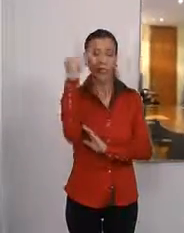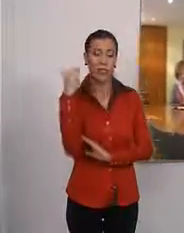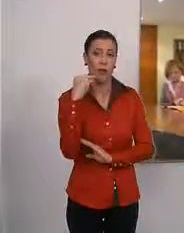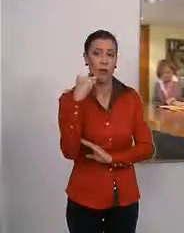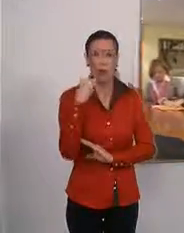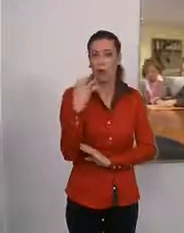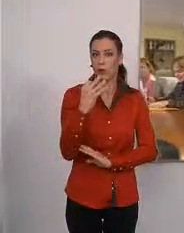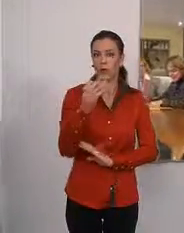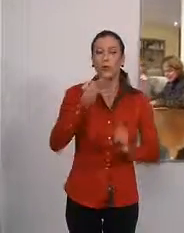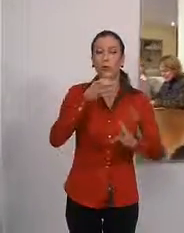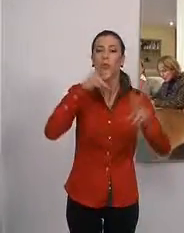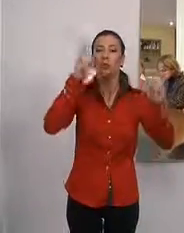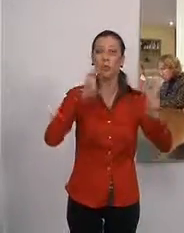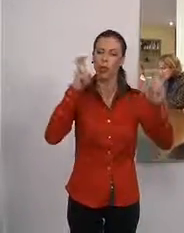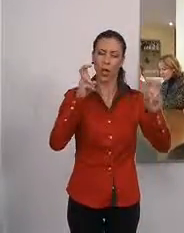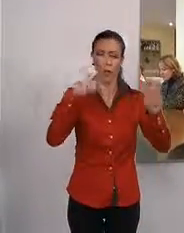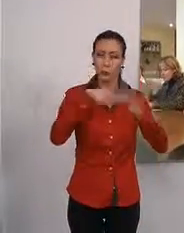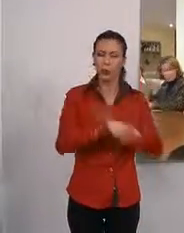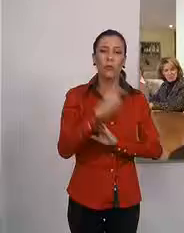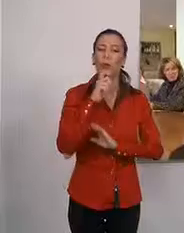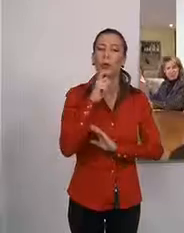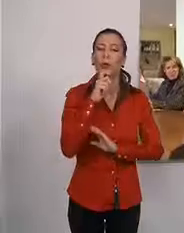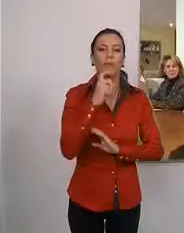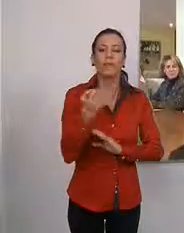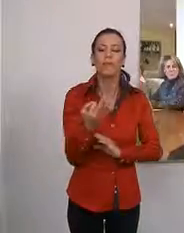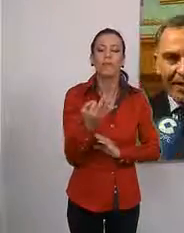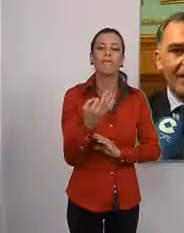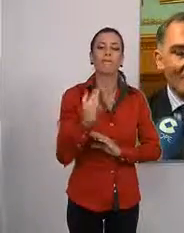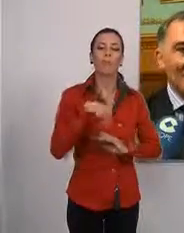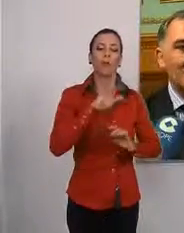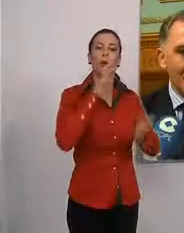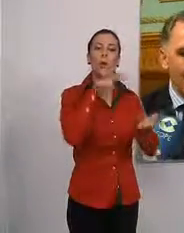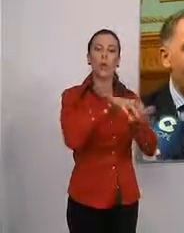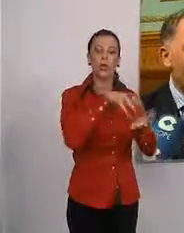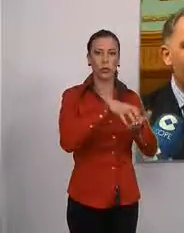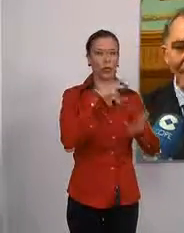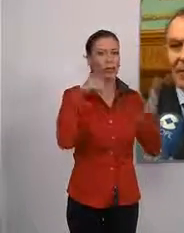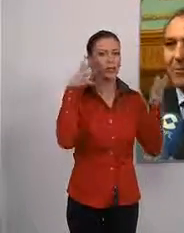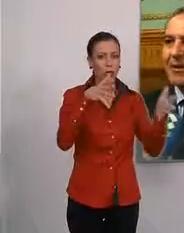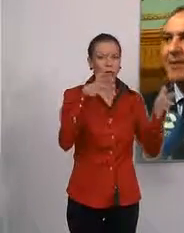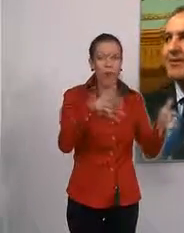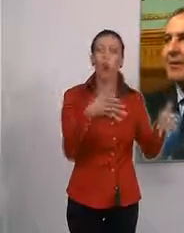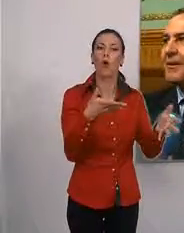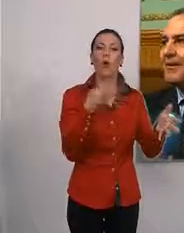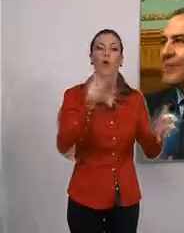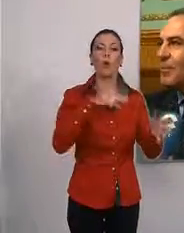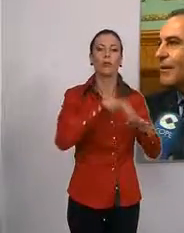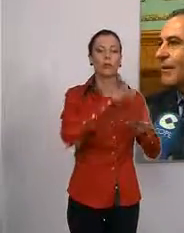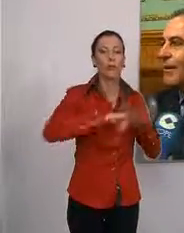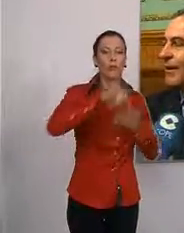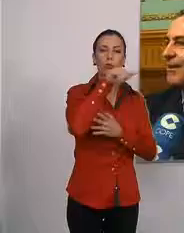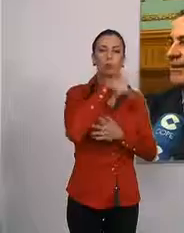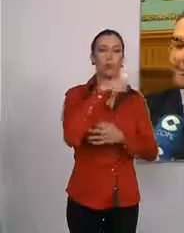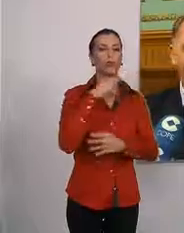primera comparecencia de temas de gran calado, como los terrenos del antiguo cuartel de aviación, contenido que va en la cartera del